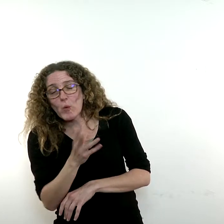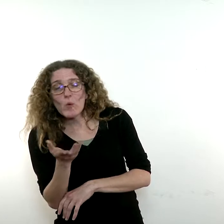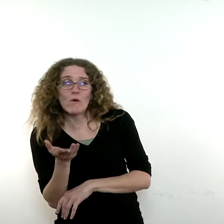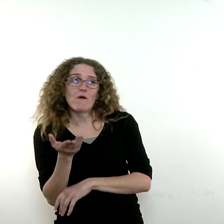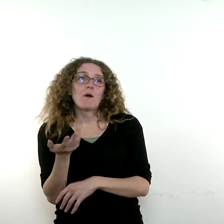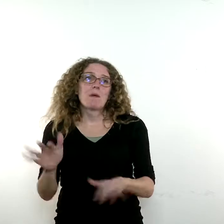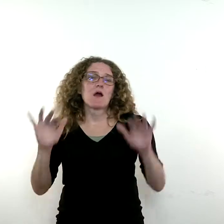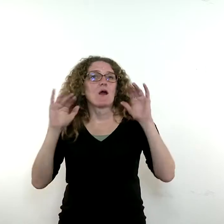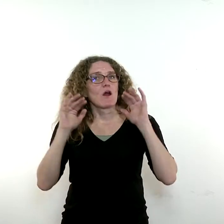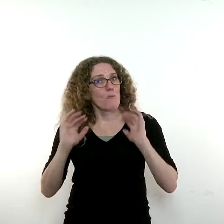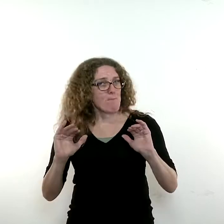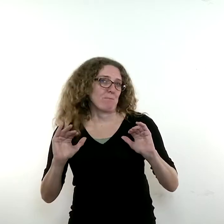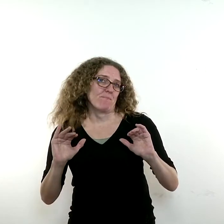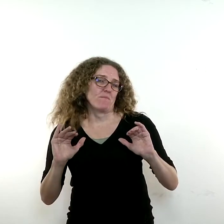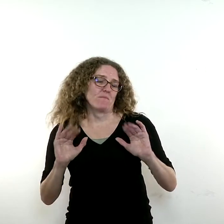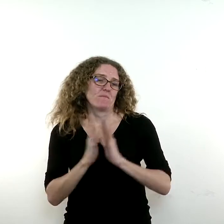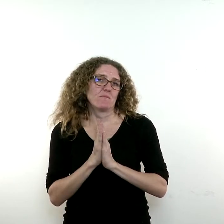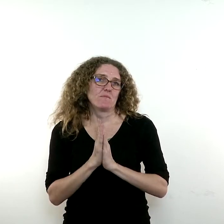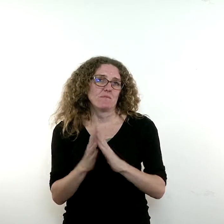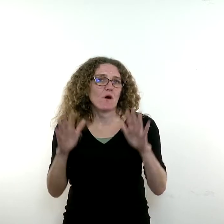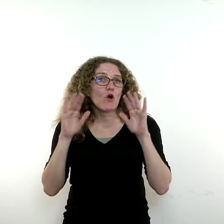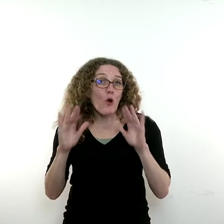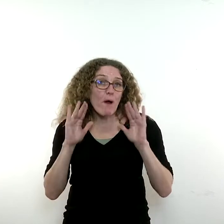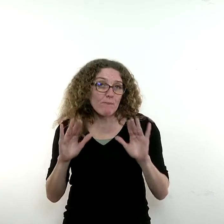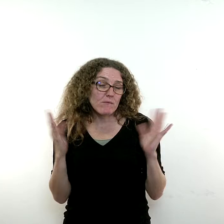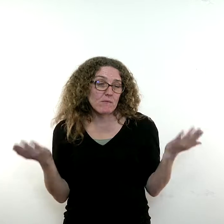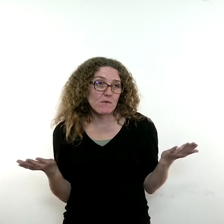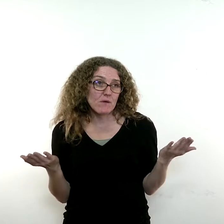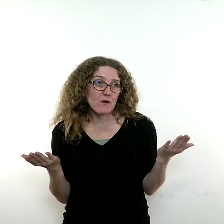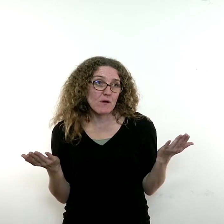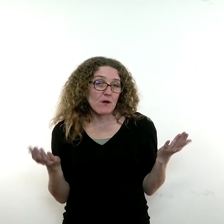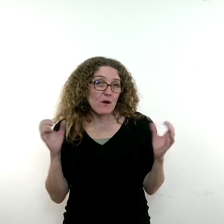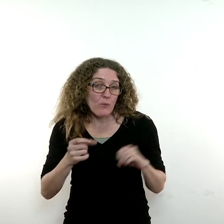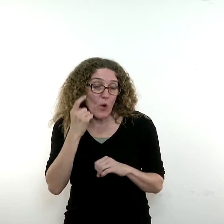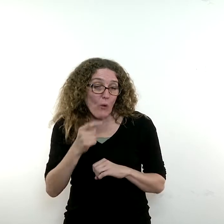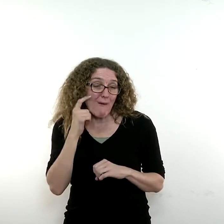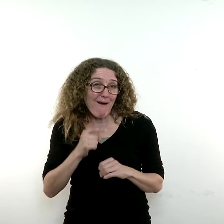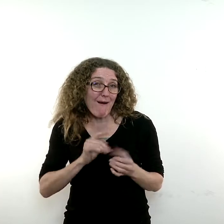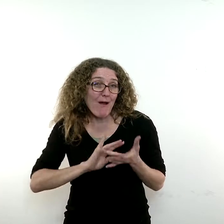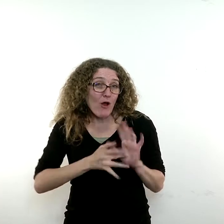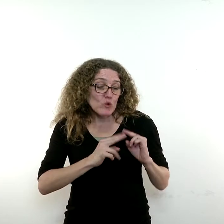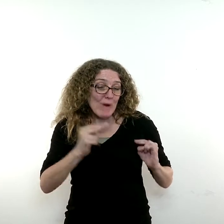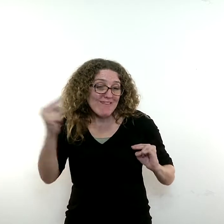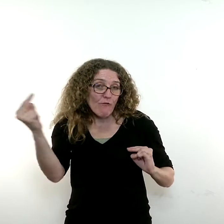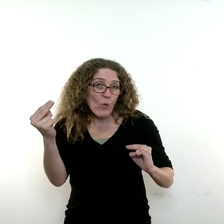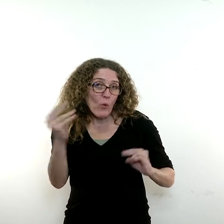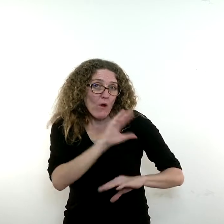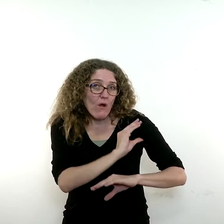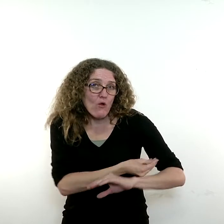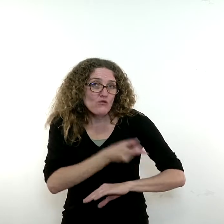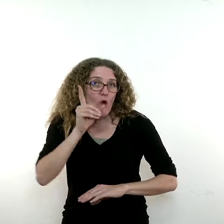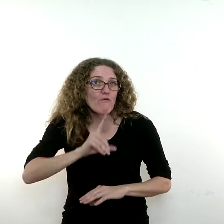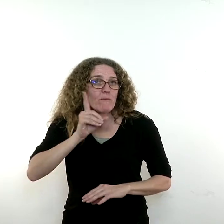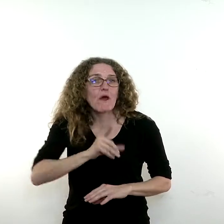Il n'empêche qu'on peut constater qu'à tous les niveaux, le sport féminin, je ne parle pas seulement